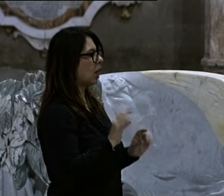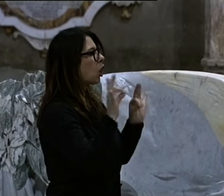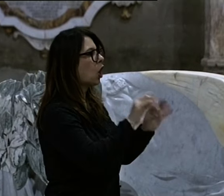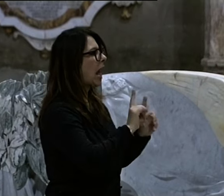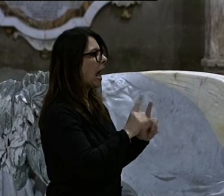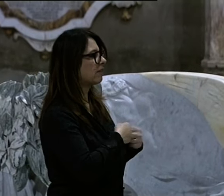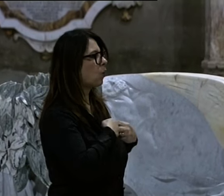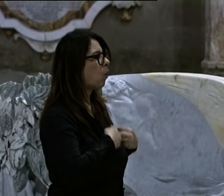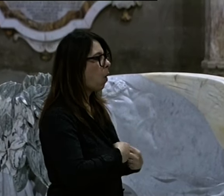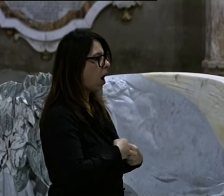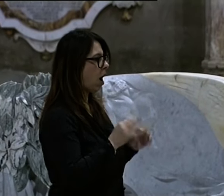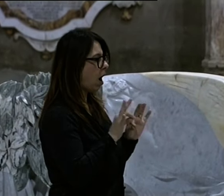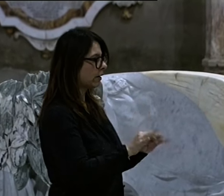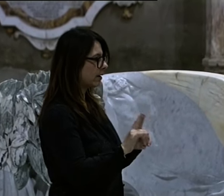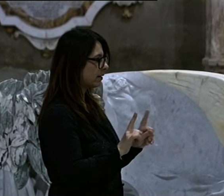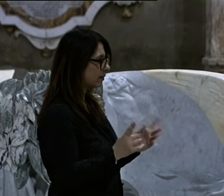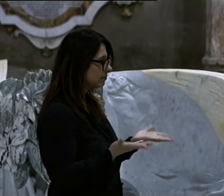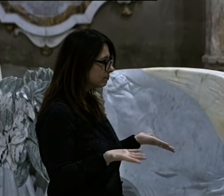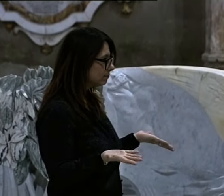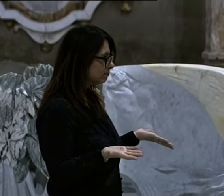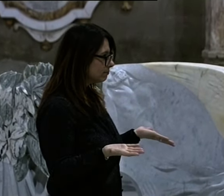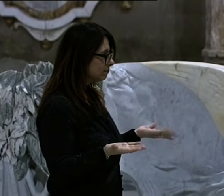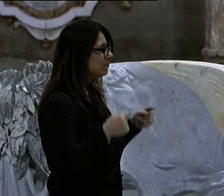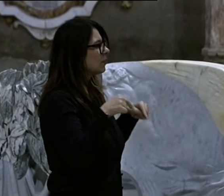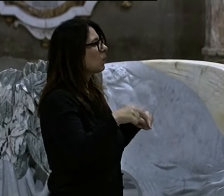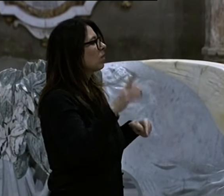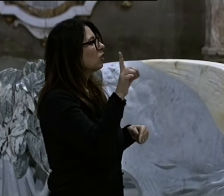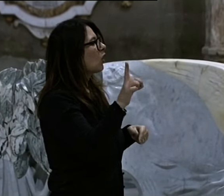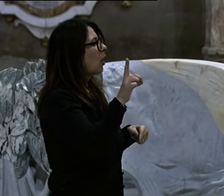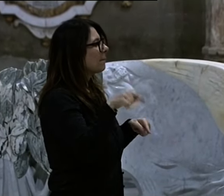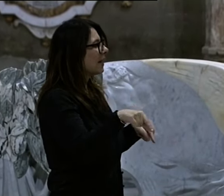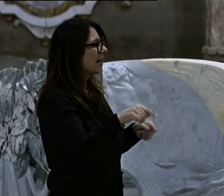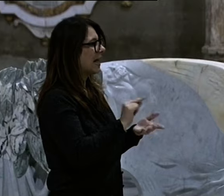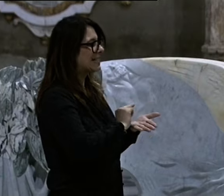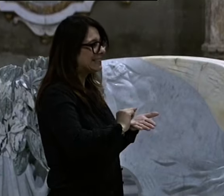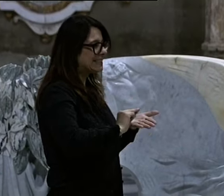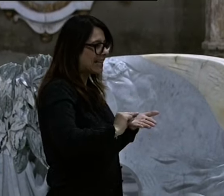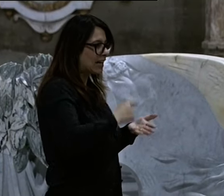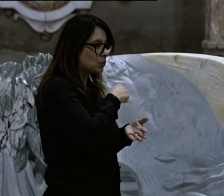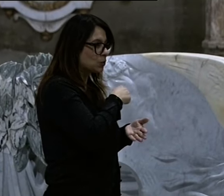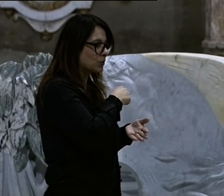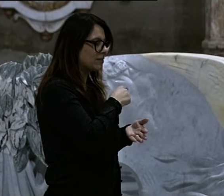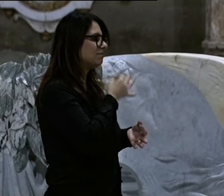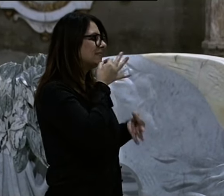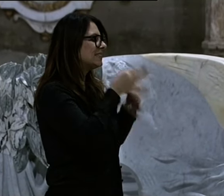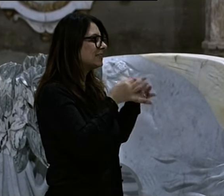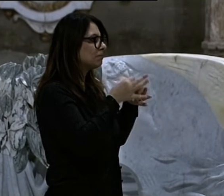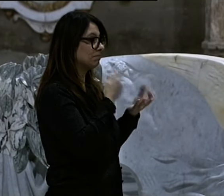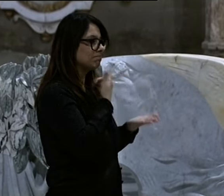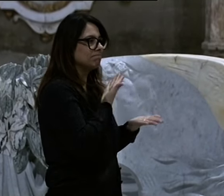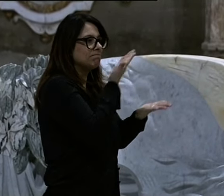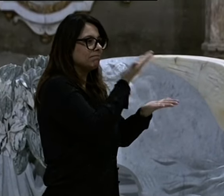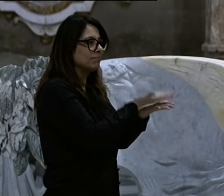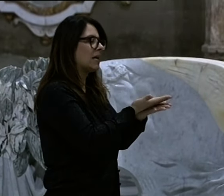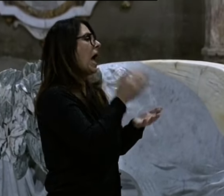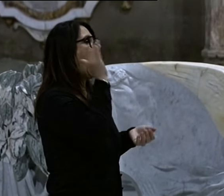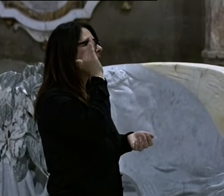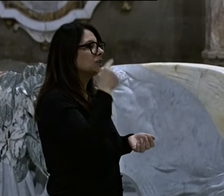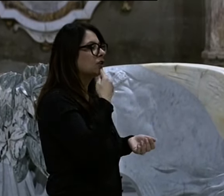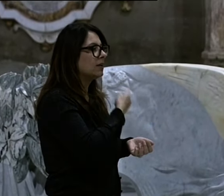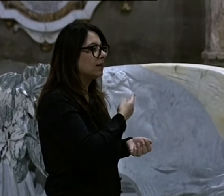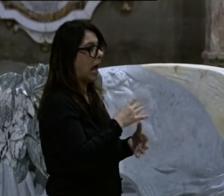cuore. Allora in questa domenica la scrittura che viene proclamata e che noi ascoltiamo ci